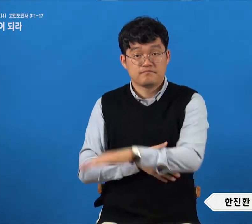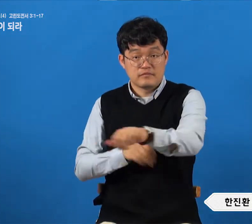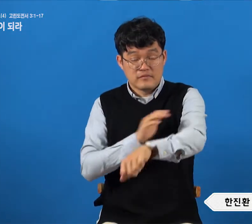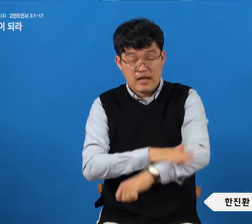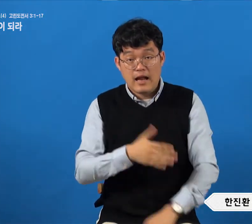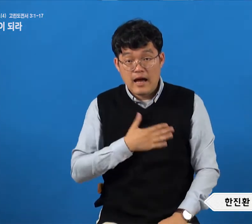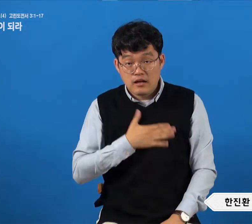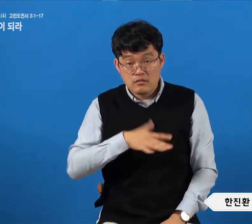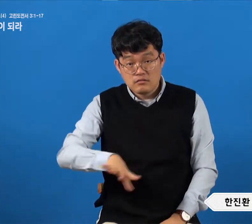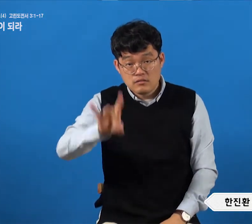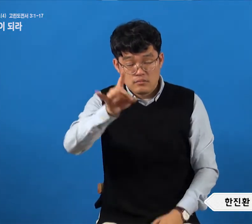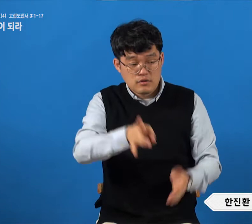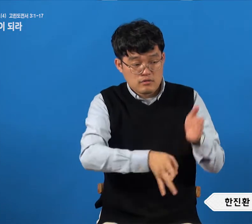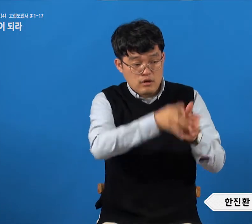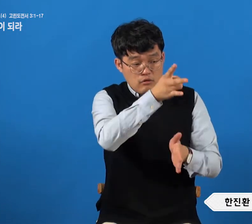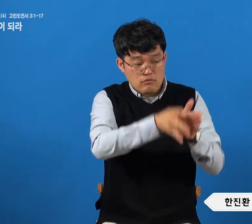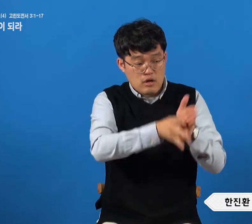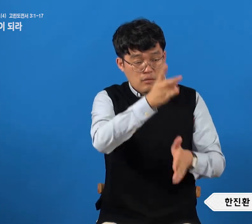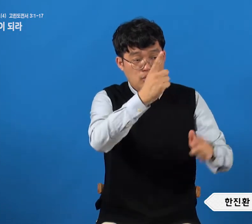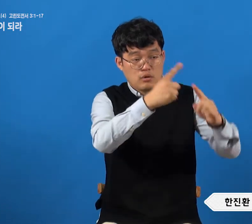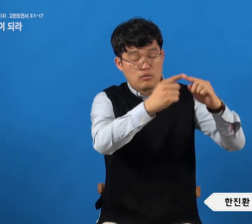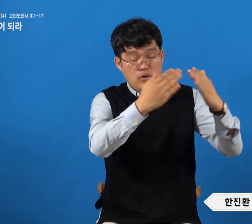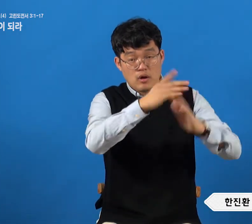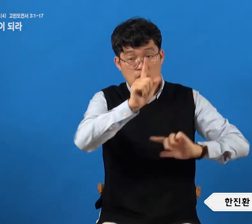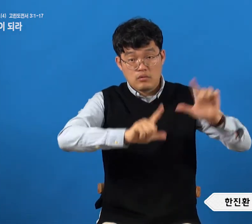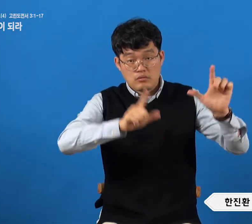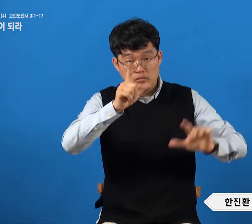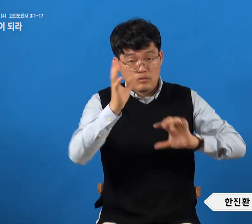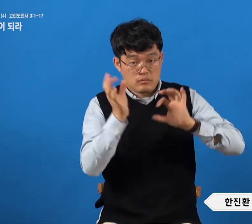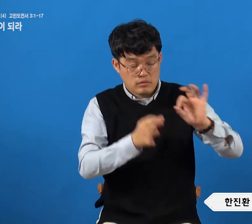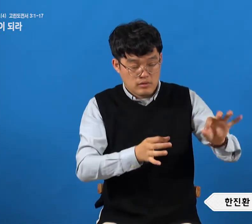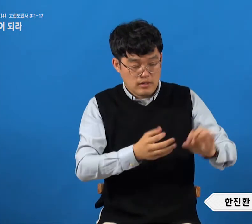초대 예루살렘 교회 모습 보십시오. 사도행전 2장